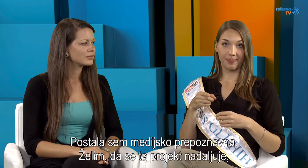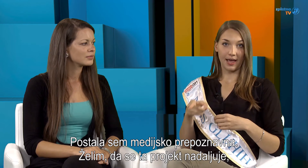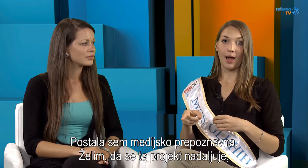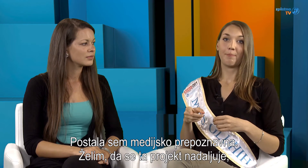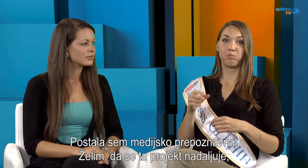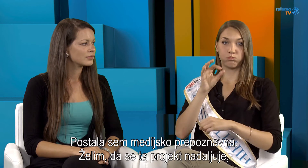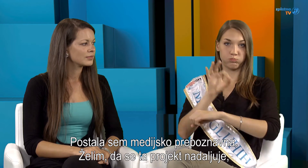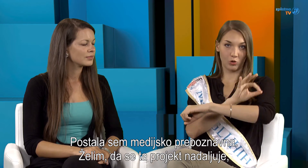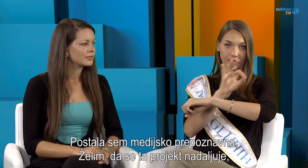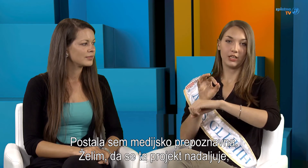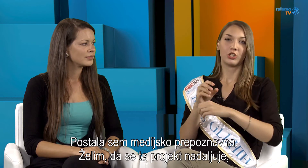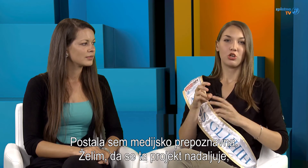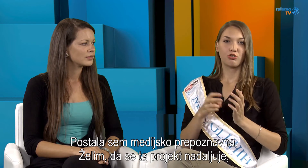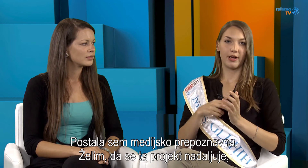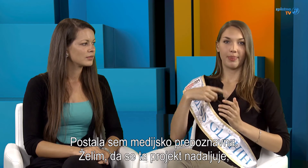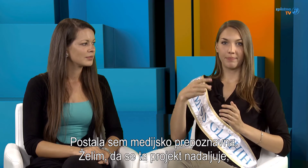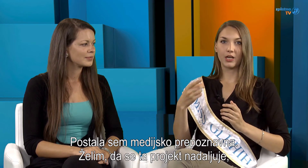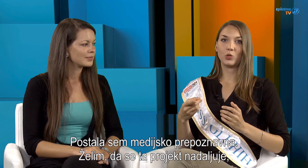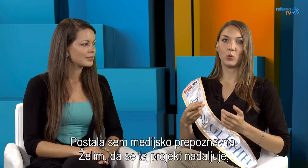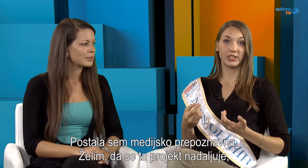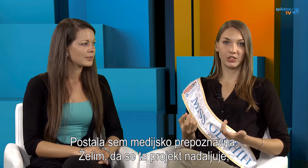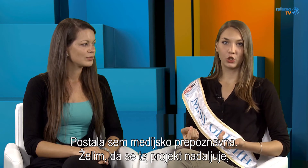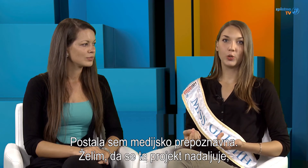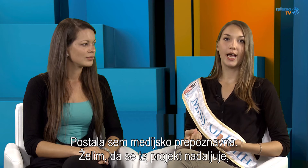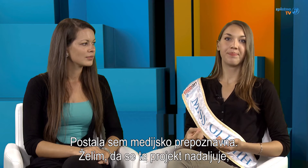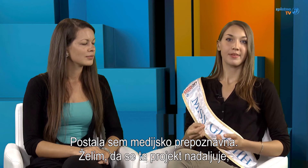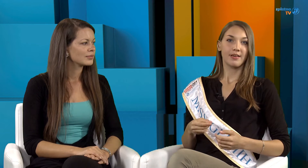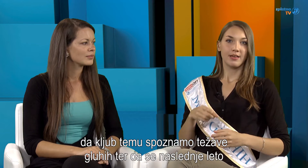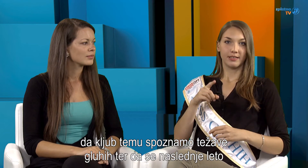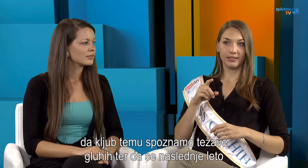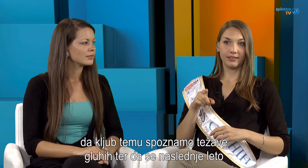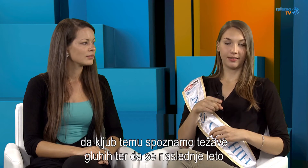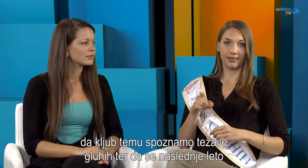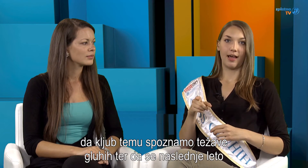ta projekt še naprej uresničuje in da